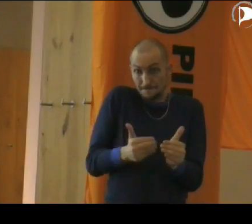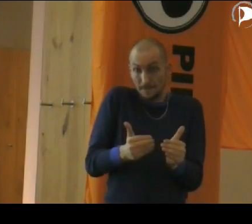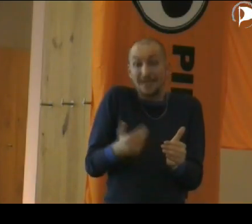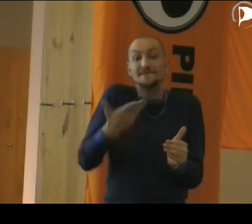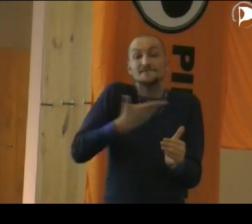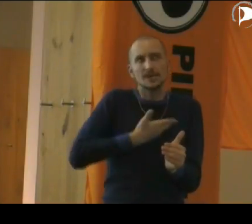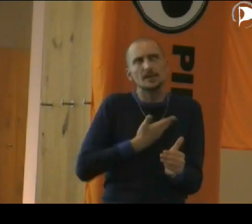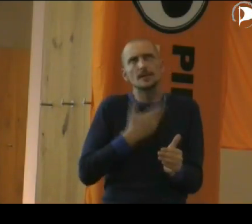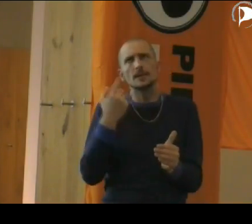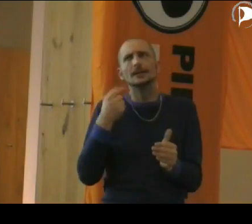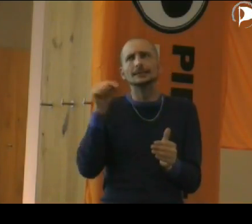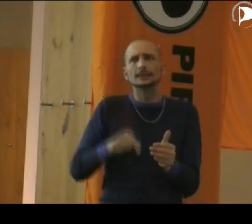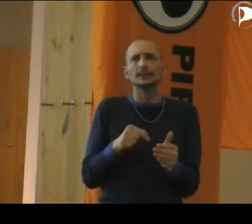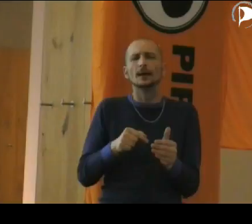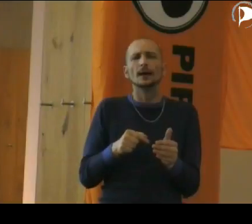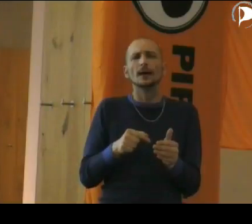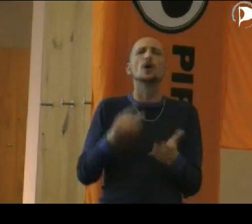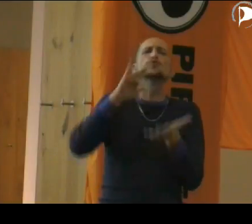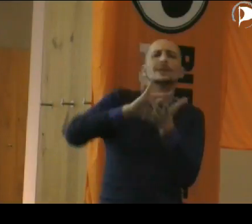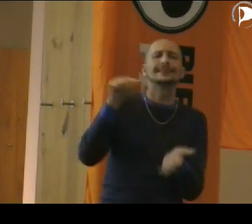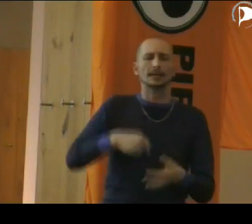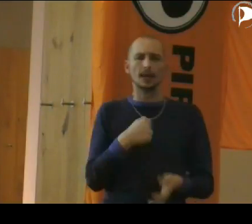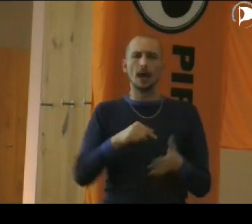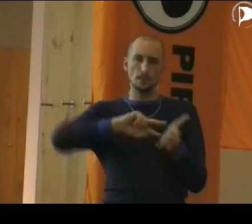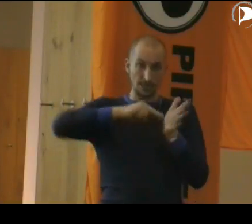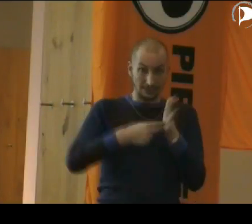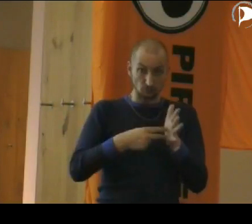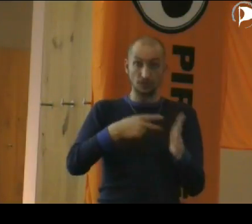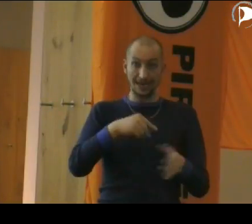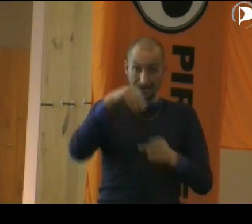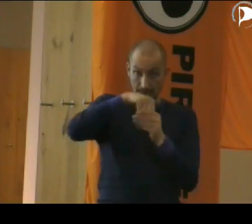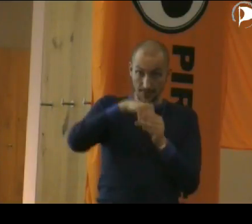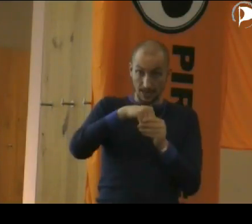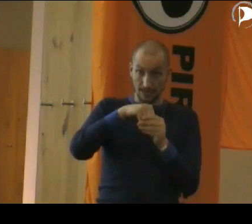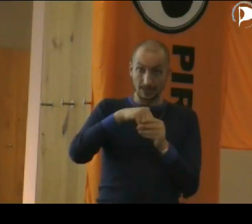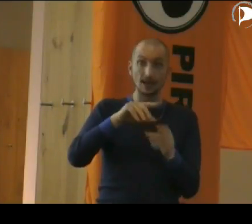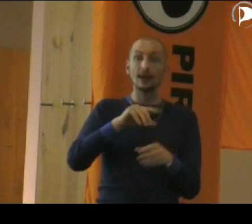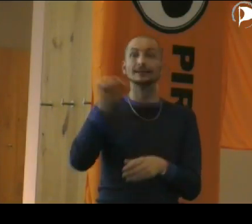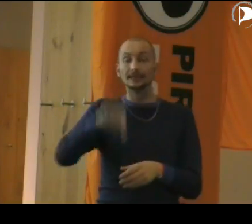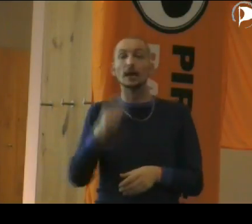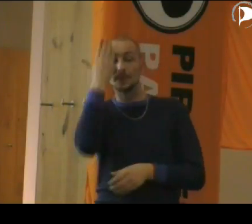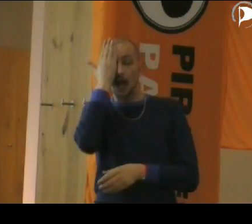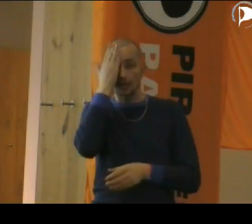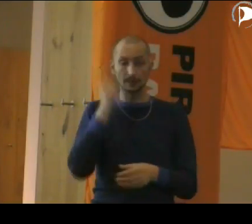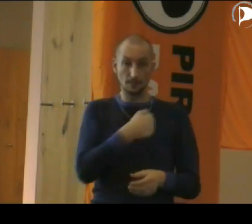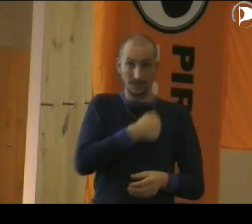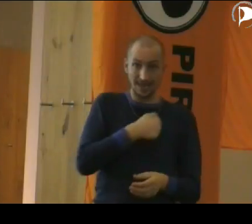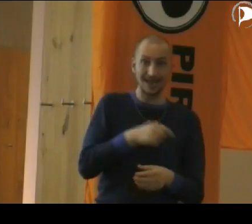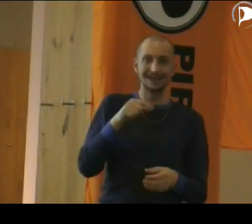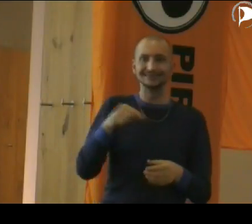war ich mit den kollegen halten bis zu einem punkt nicht mit einem defizit konnte